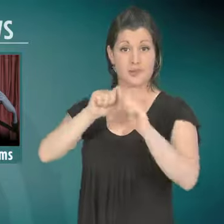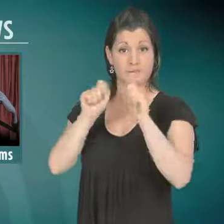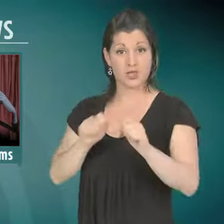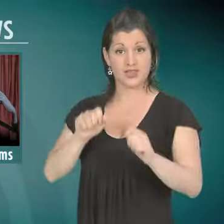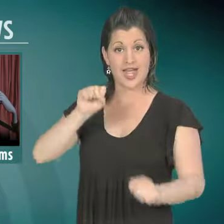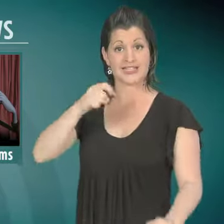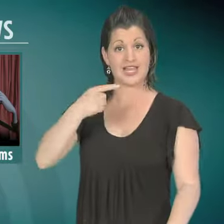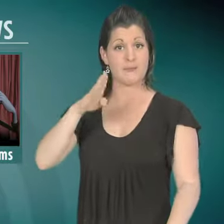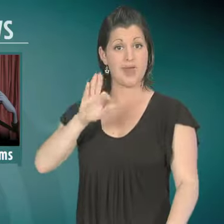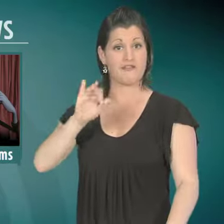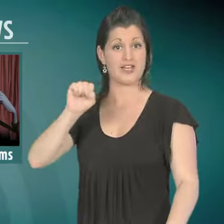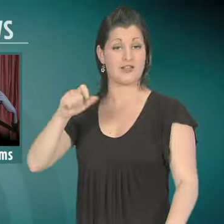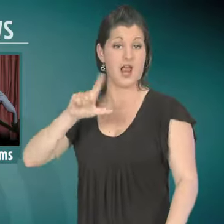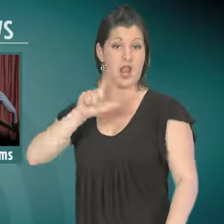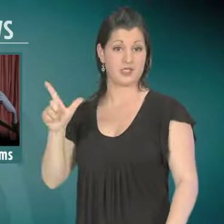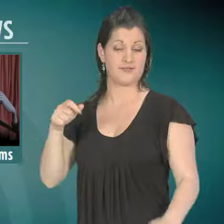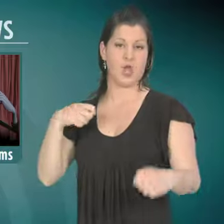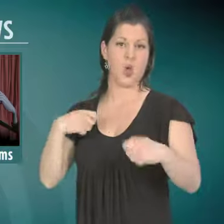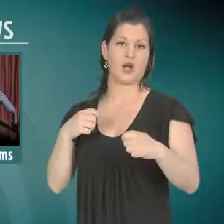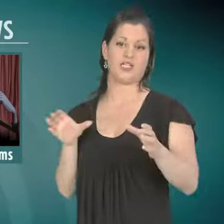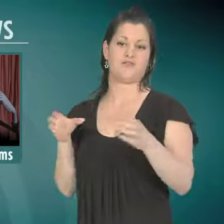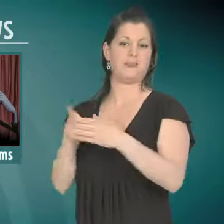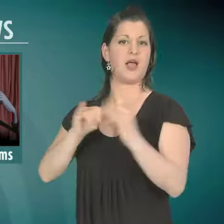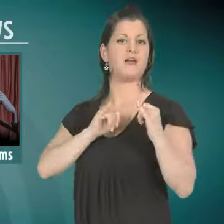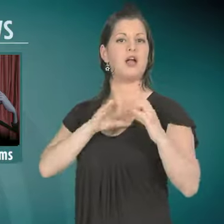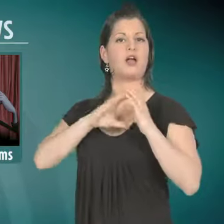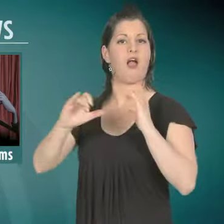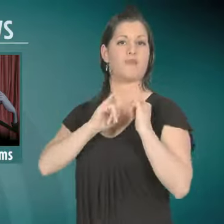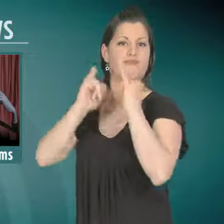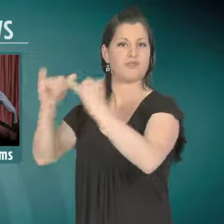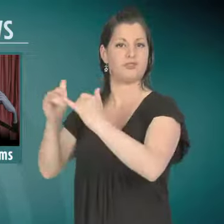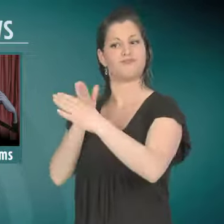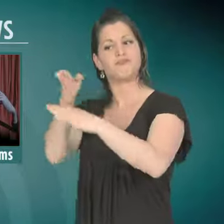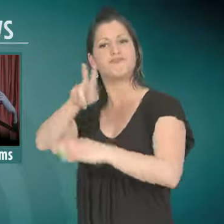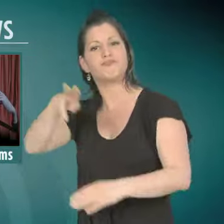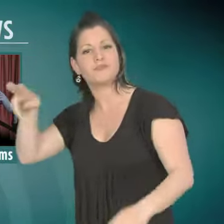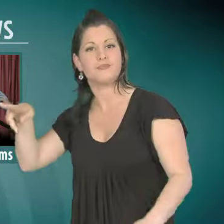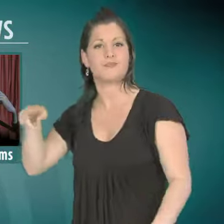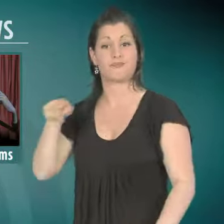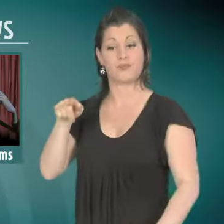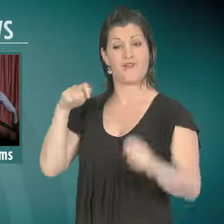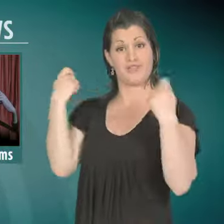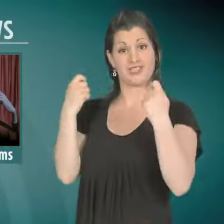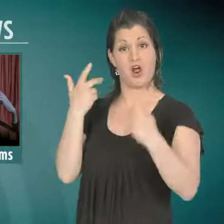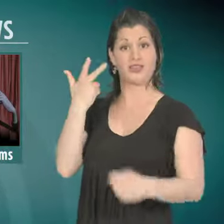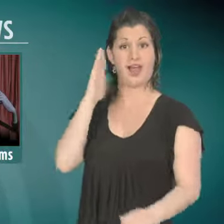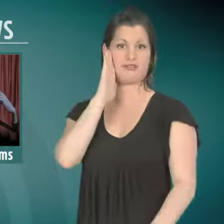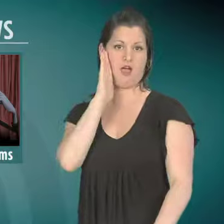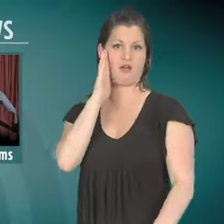statt. Der SGB FSS Lausanne organisiert eine Reise mit dem Gar dorthin. Das Festival dauert